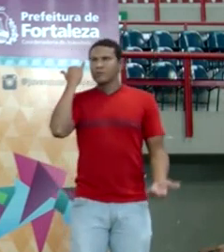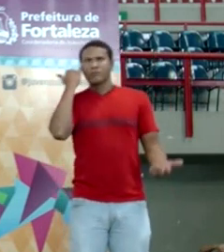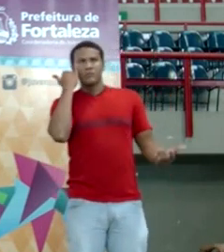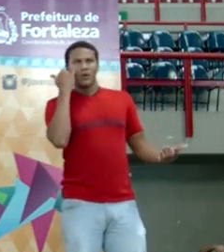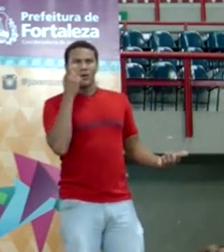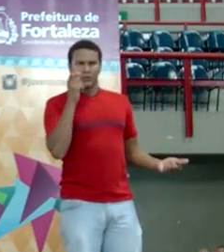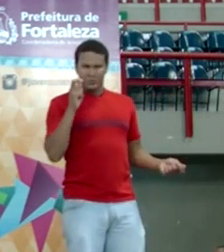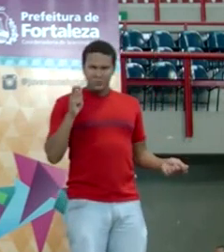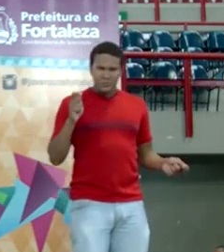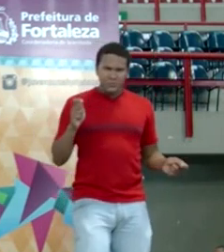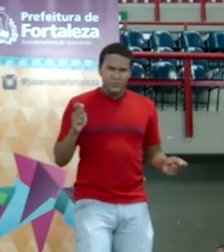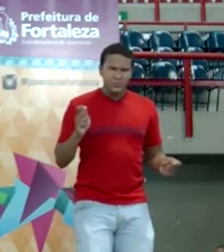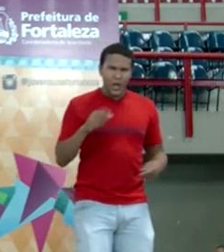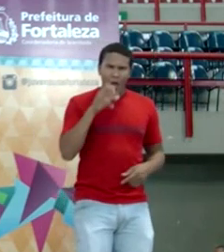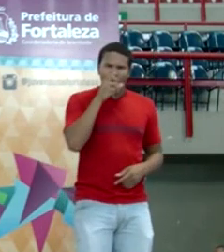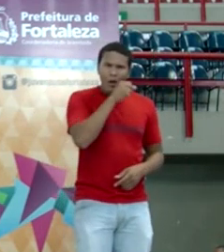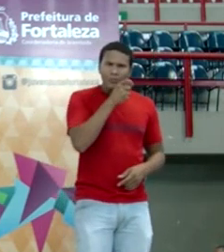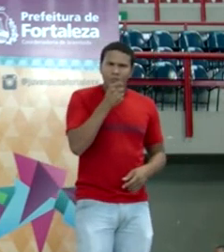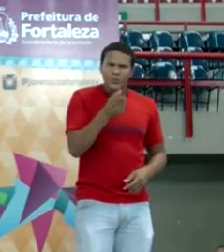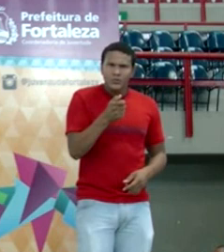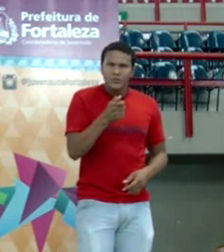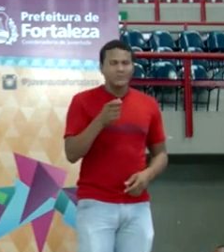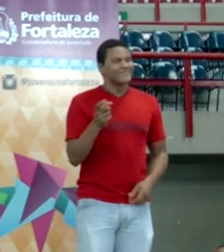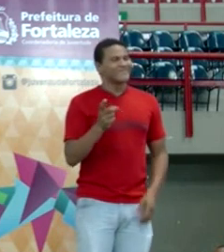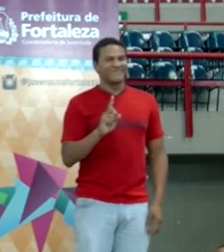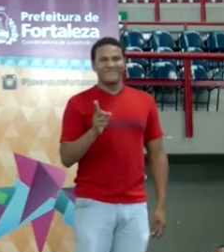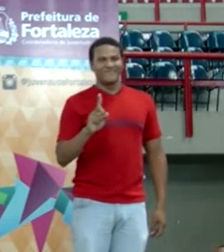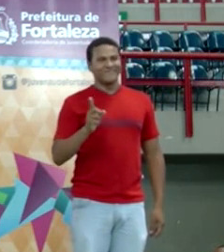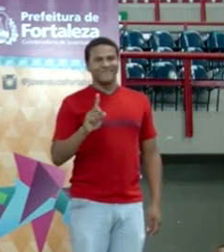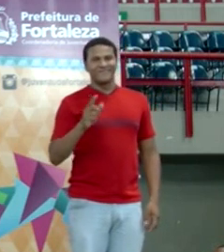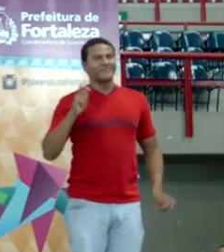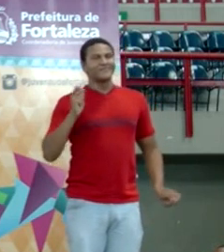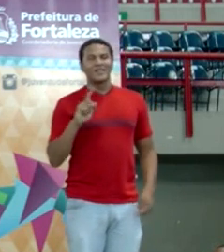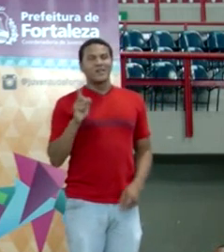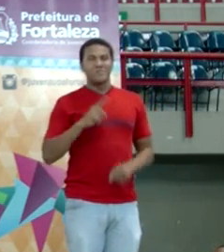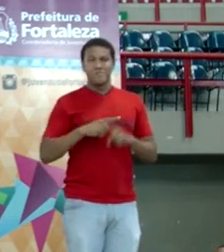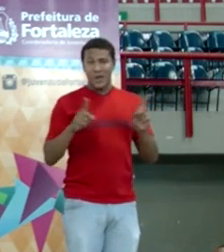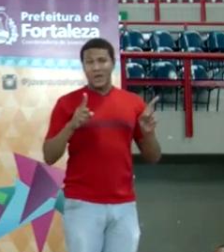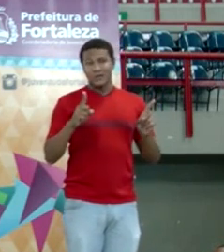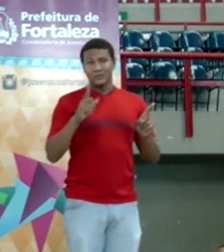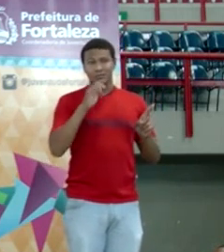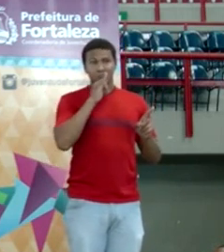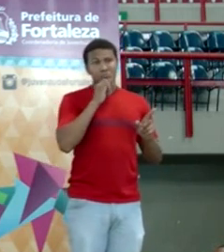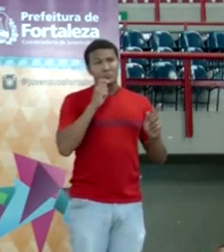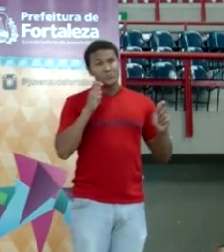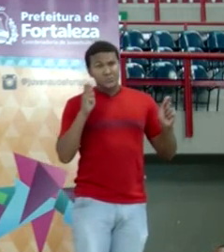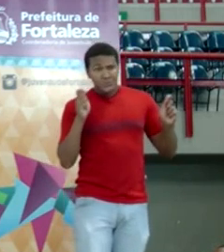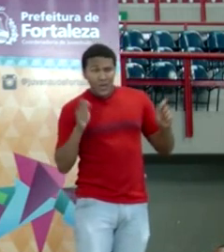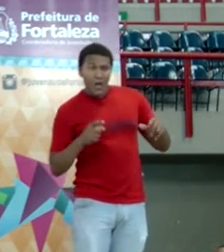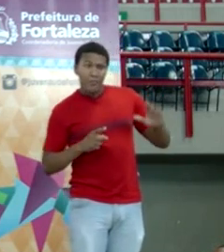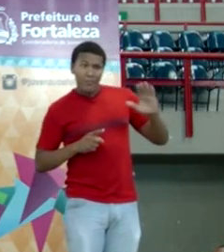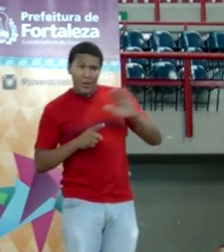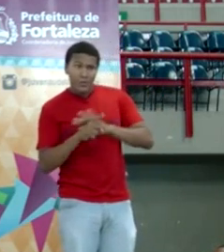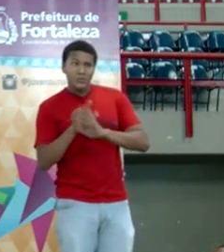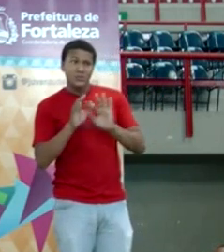que tem uma resolução mais rápida para essa questão? Não, não tem uma resolução mais rápida. Mas eu poderia ter feito uma pergunta mais simples. Eu